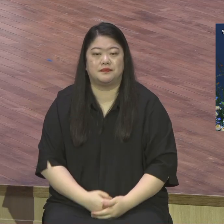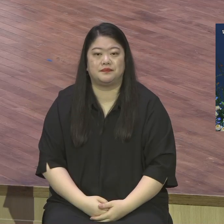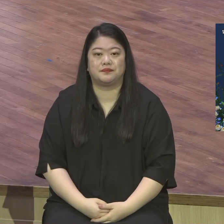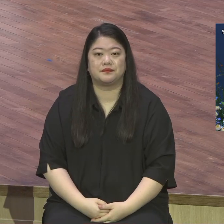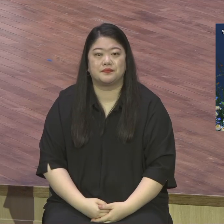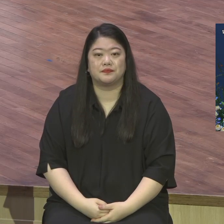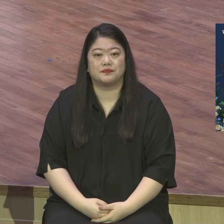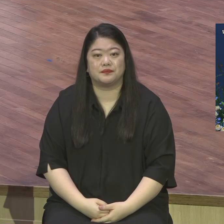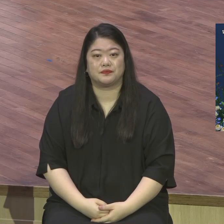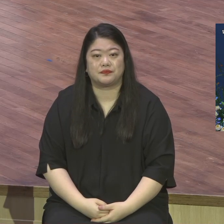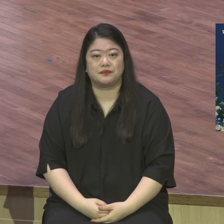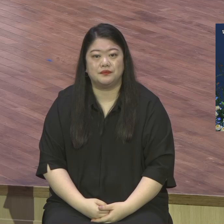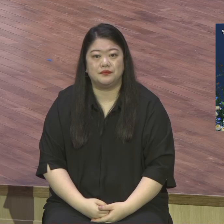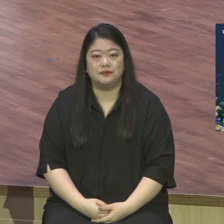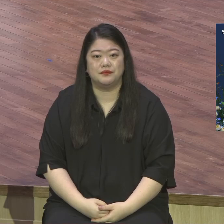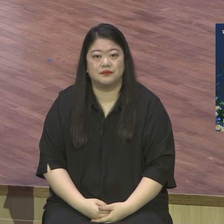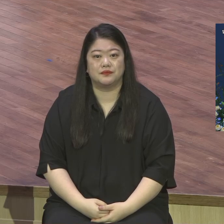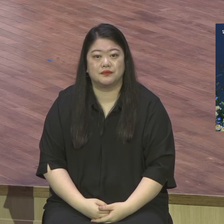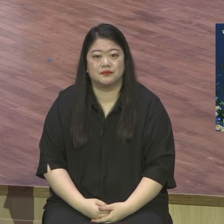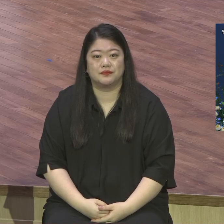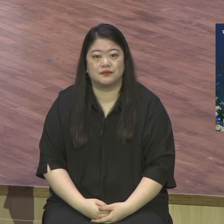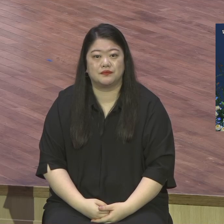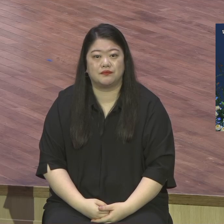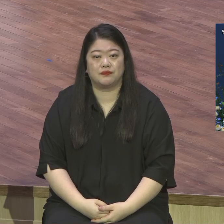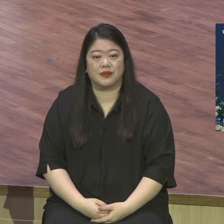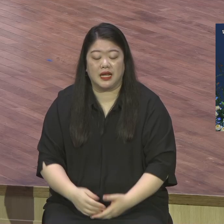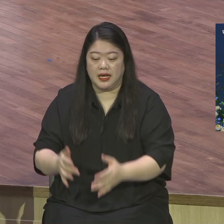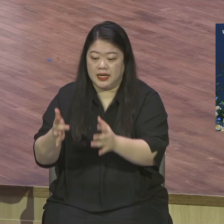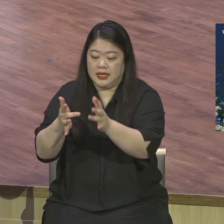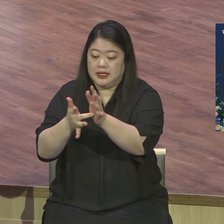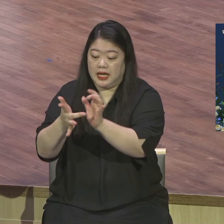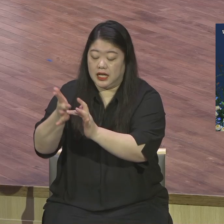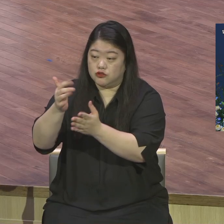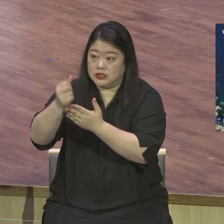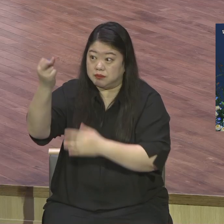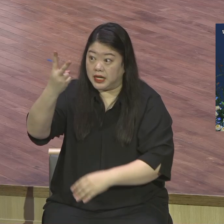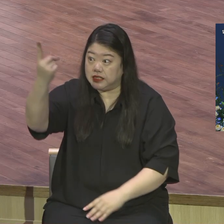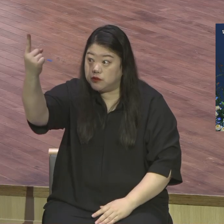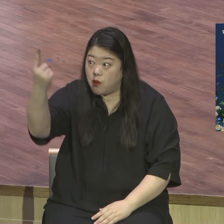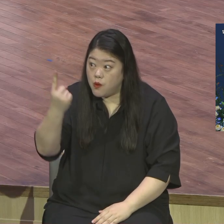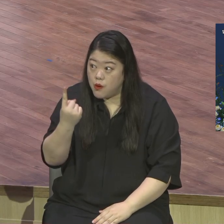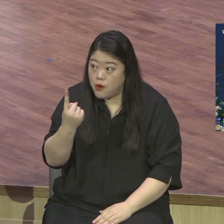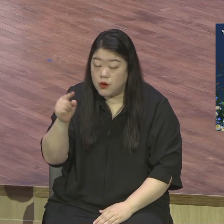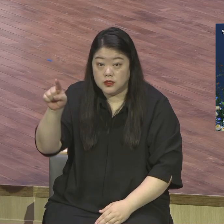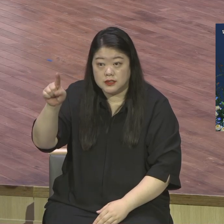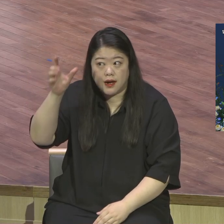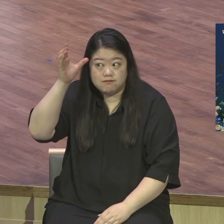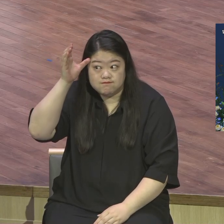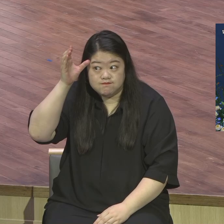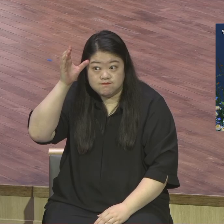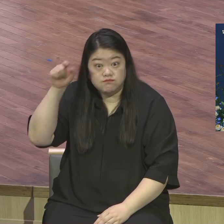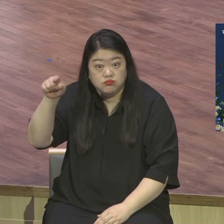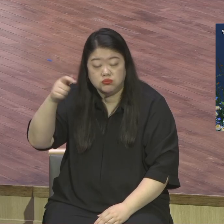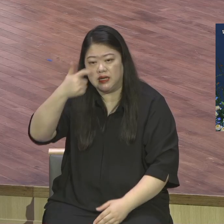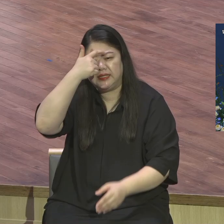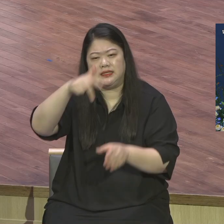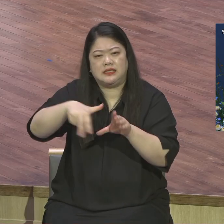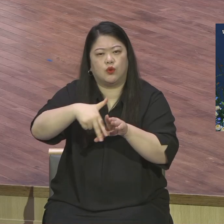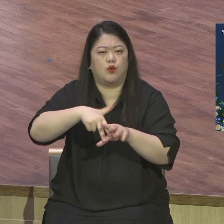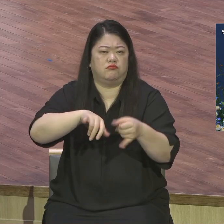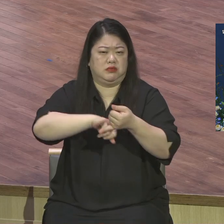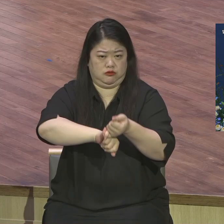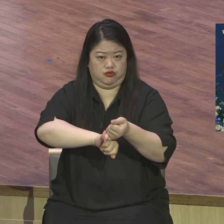예수님의 제림에 대한 소망은 기독교 신앙의 핵심입니다. 각종 환란과